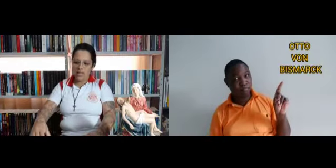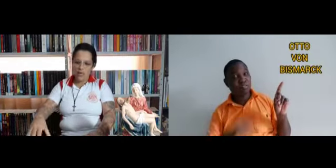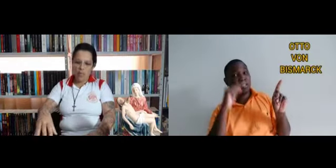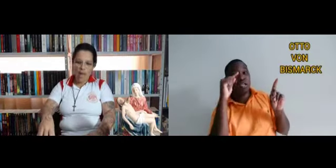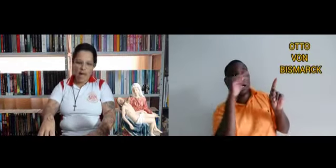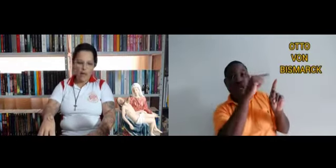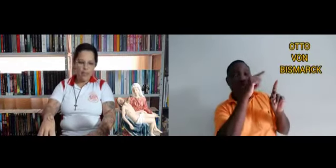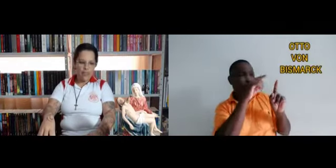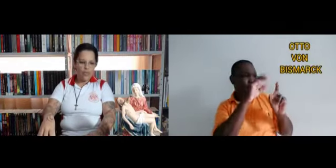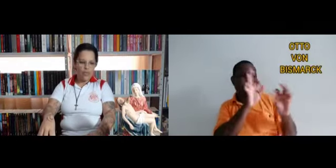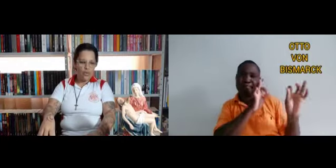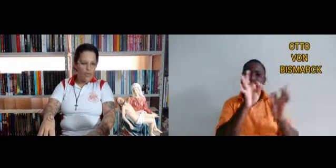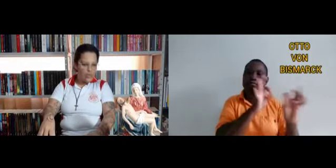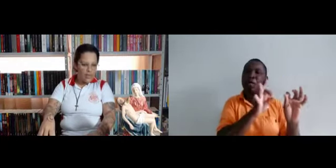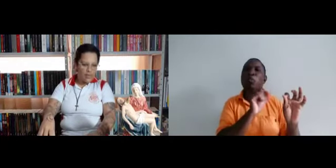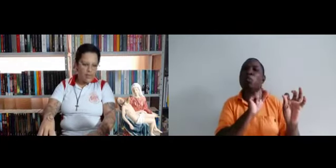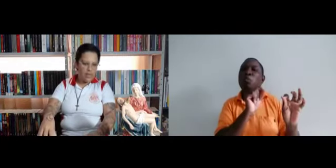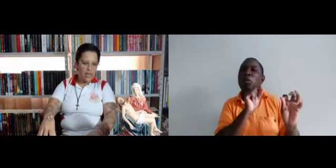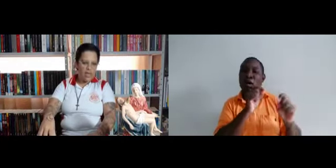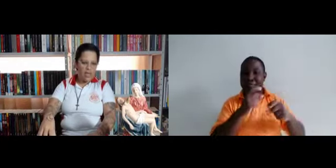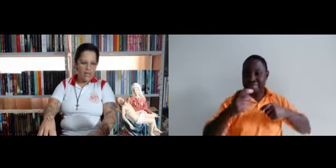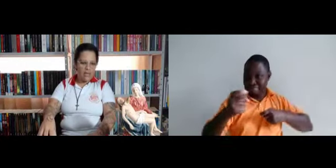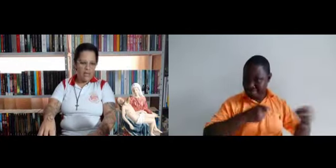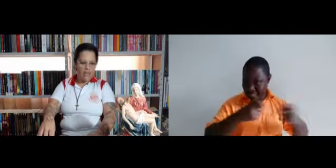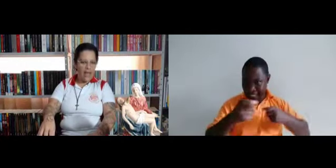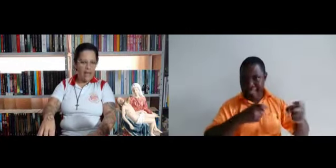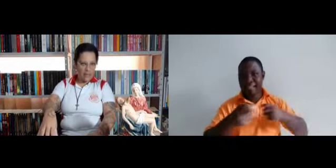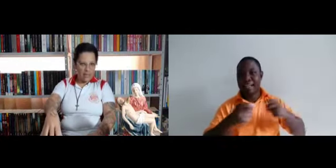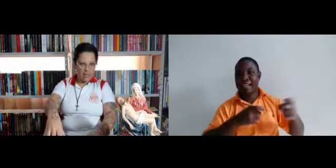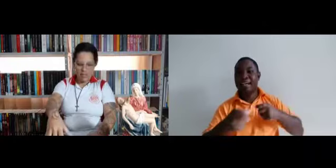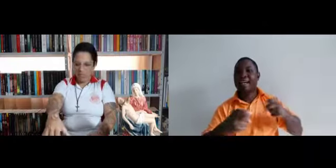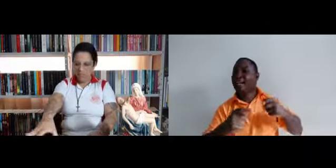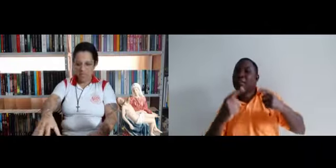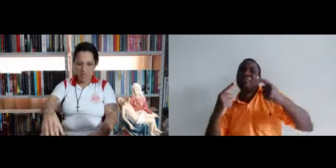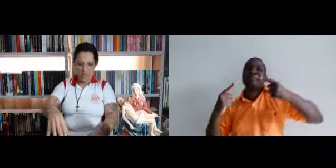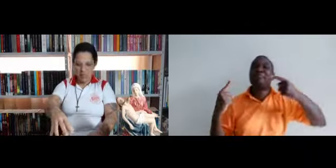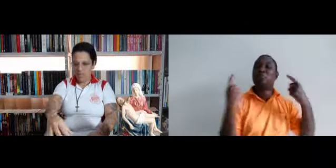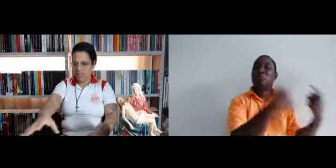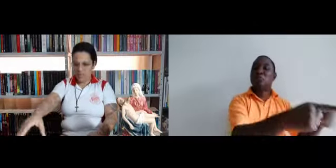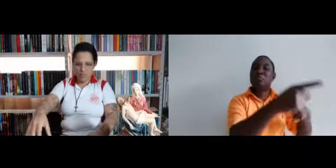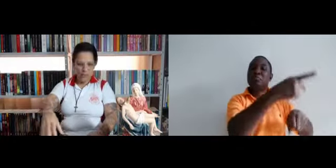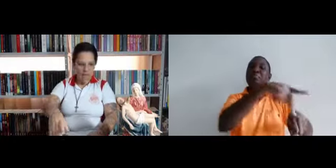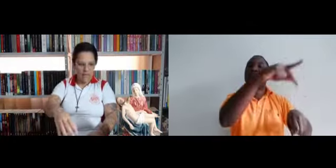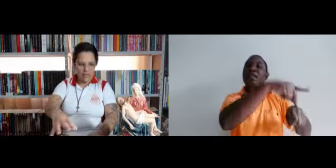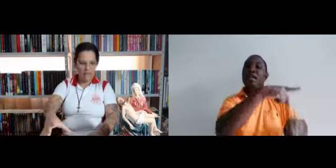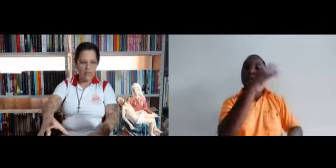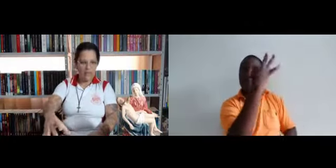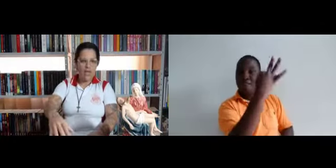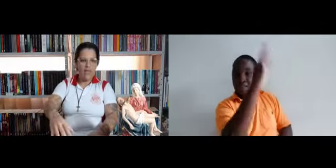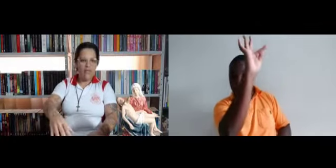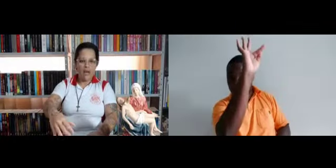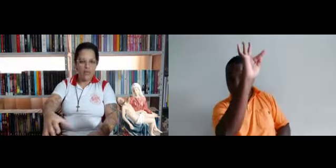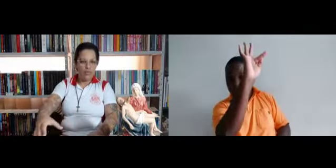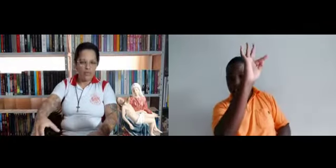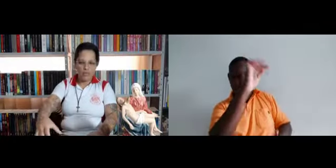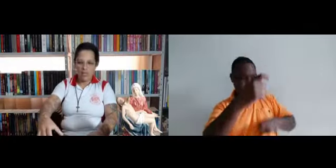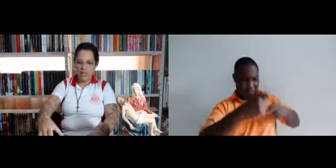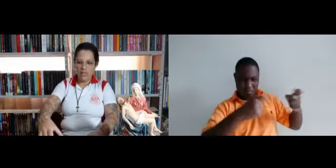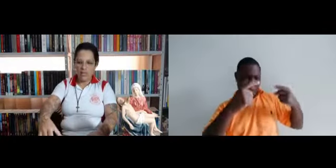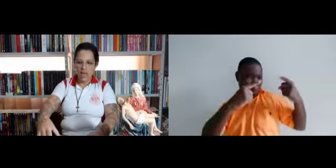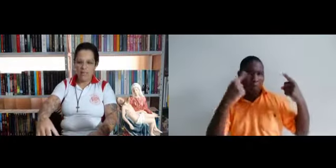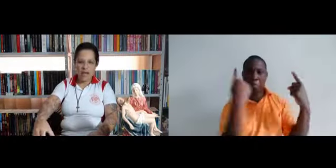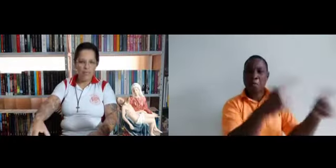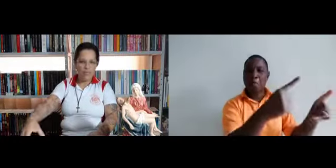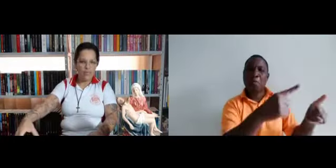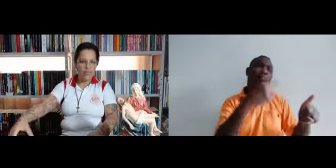eles transformaram indústrias e fábricas que produziam alimentos, vestuários, enfim, vários outros